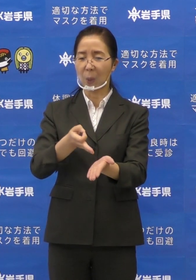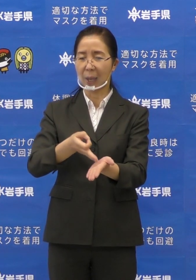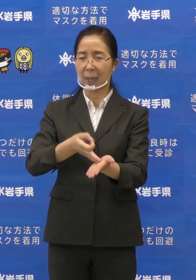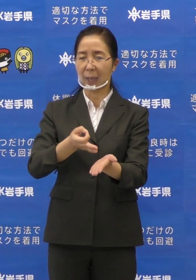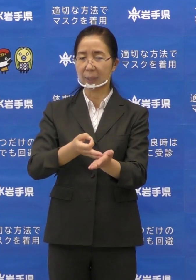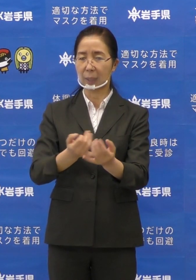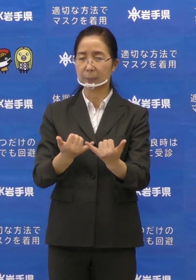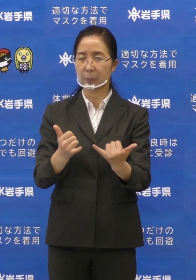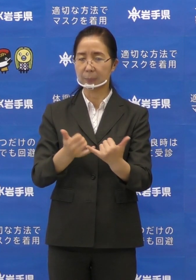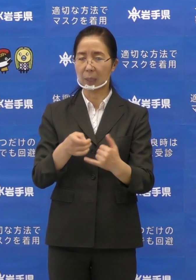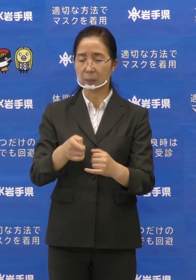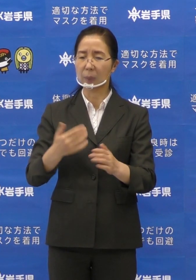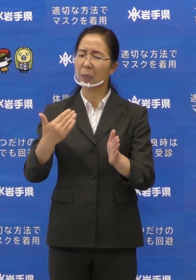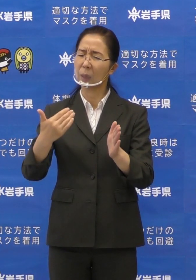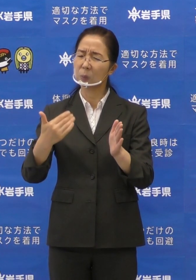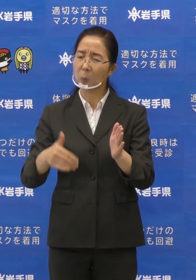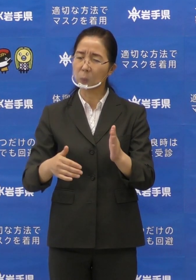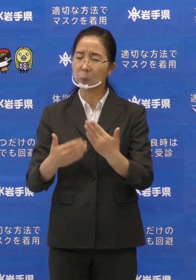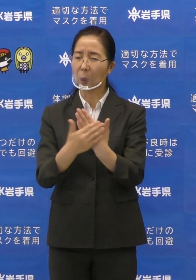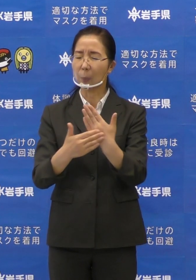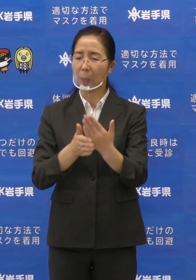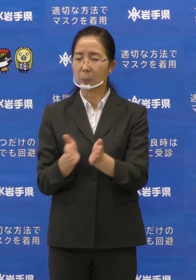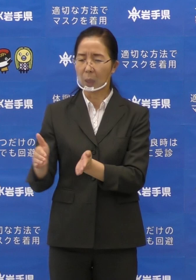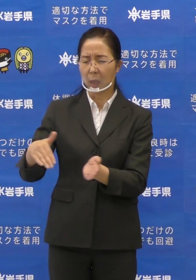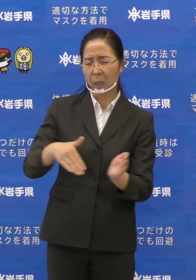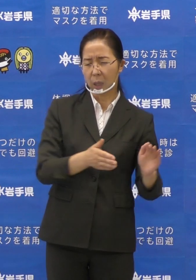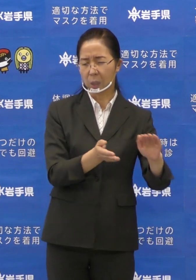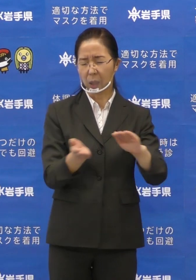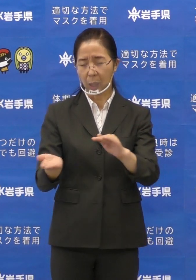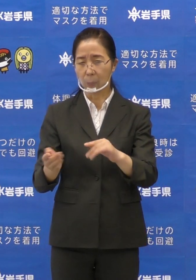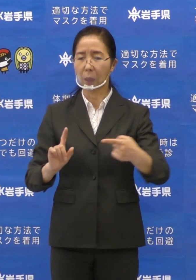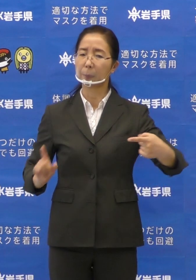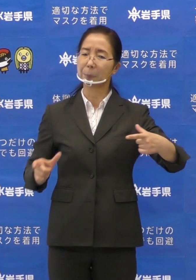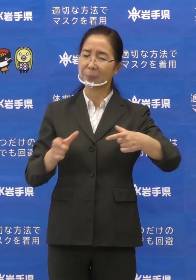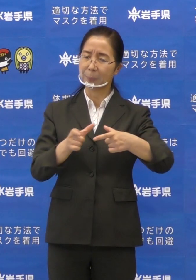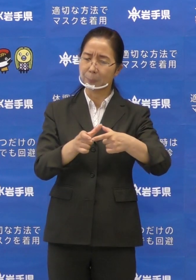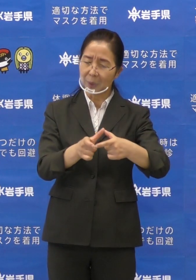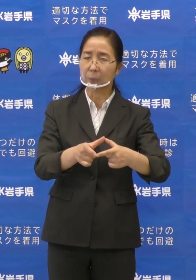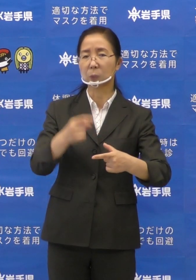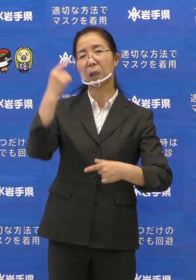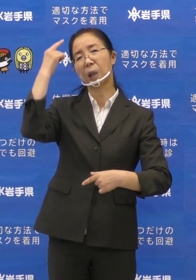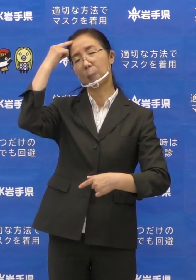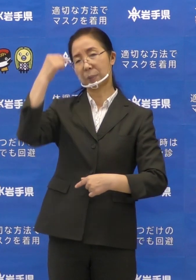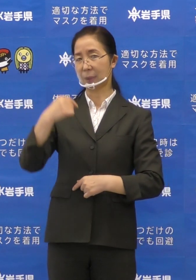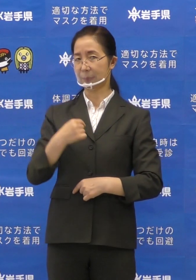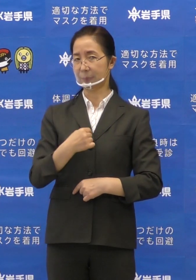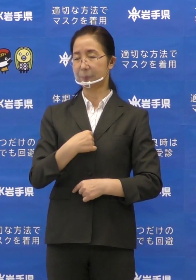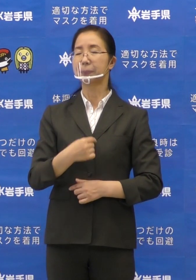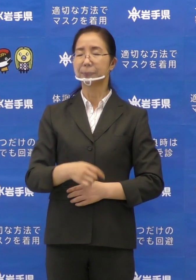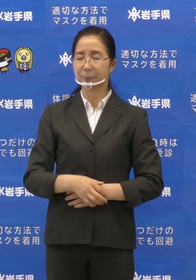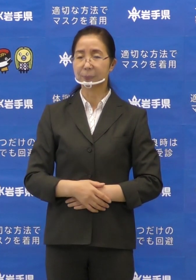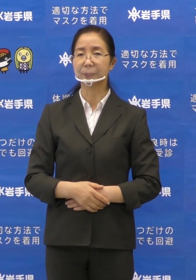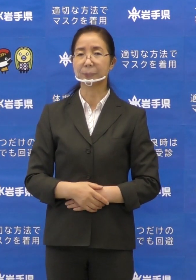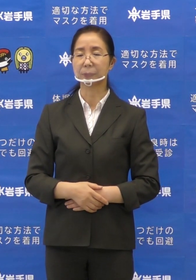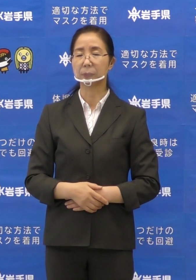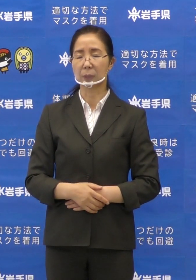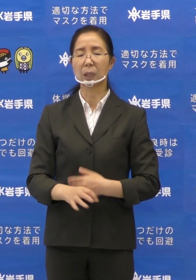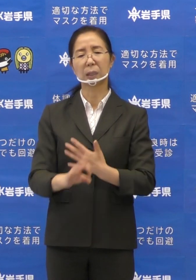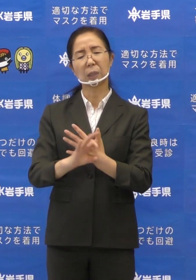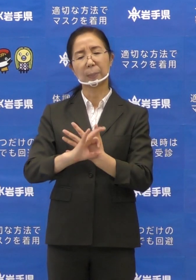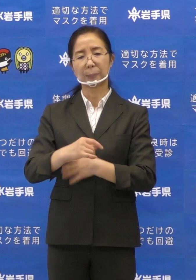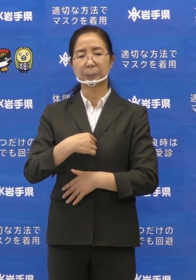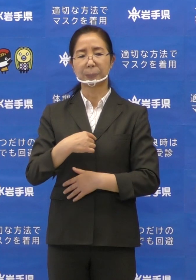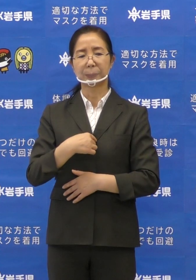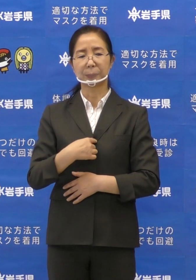なくとも途中の段階でそういう局面になってるっていうところがまあぴったり一致しているなとは思います。そうですね、私がいろいろ